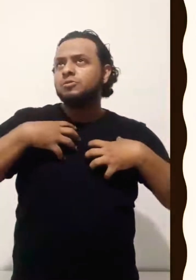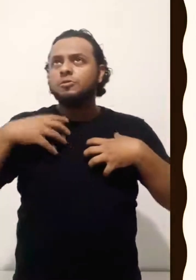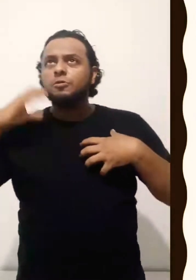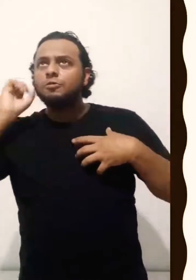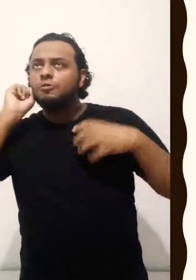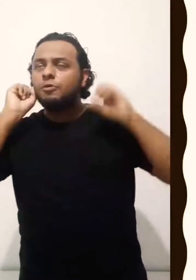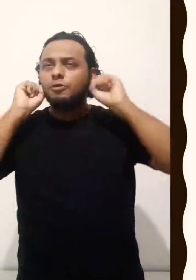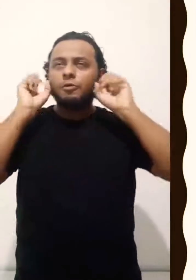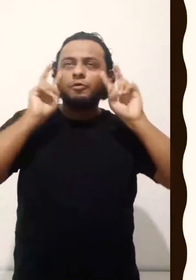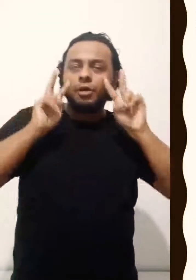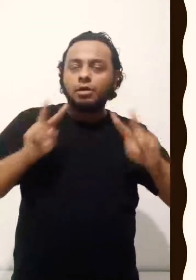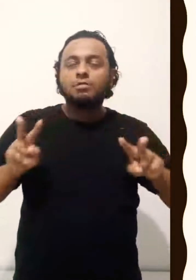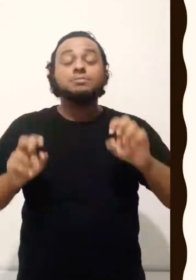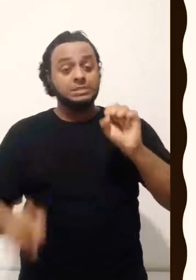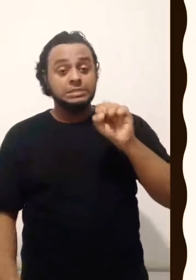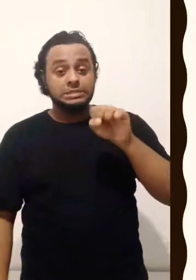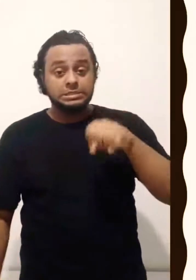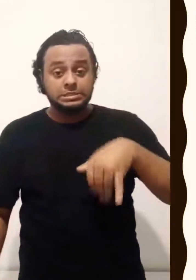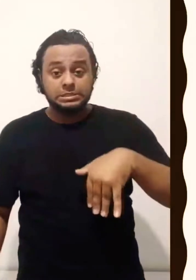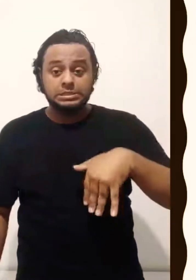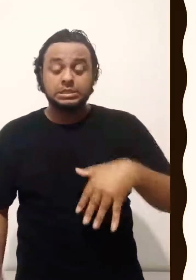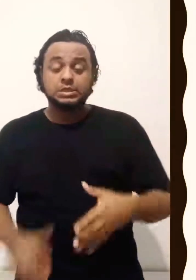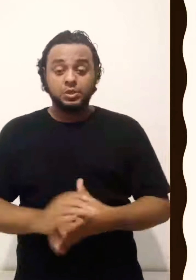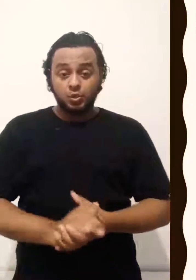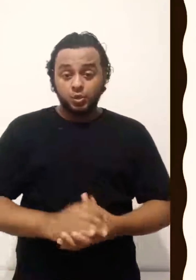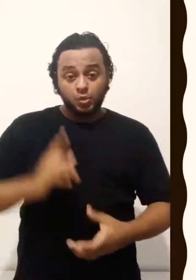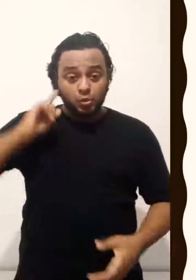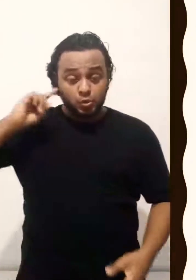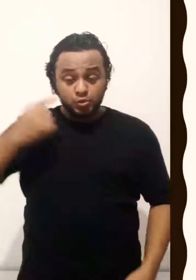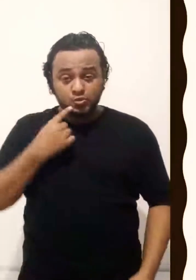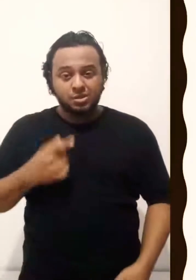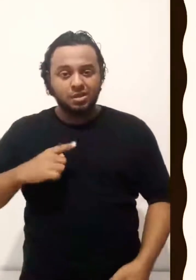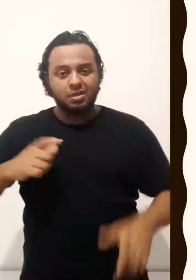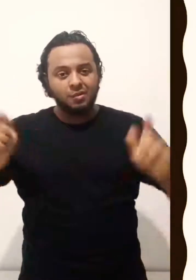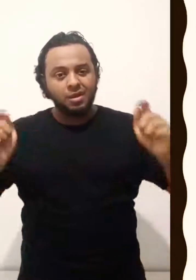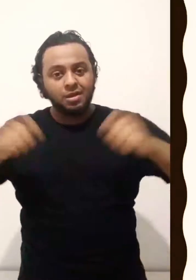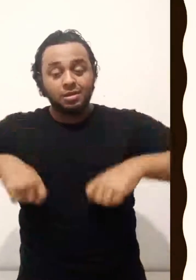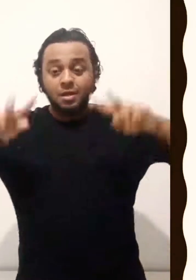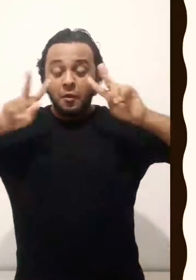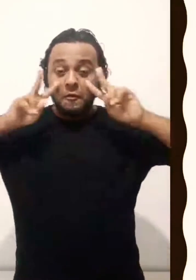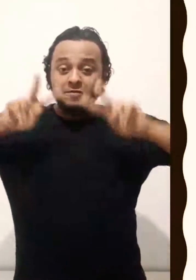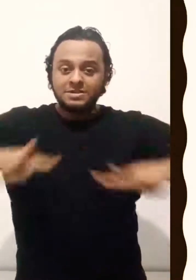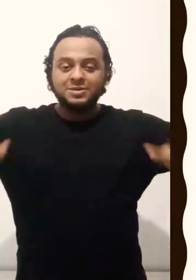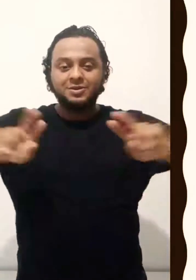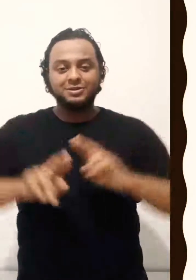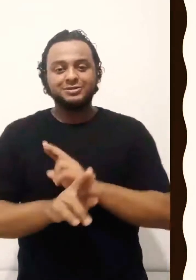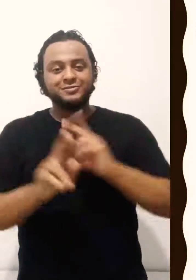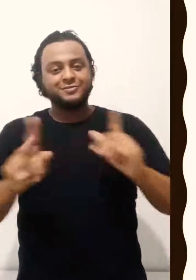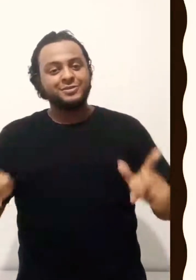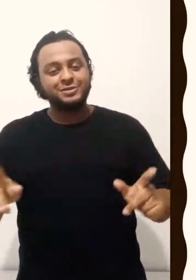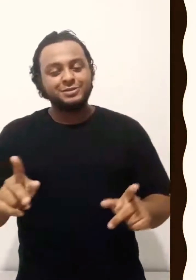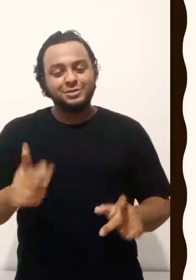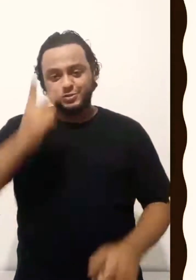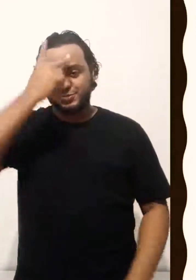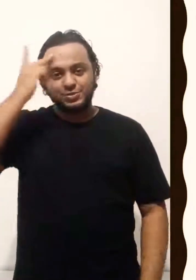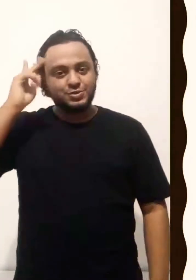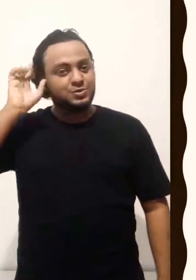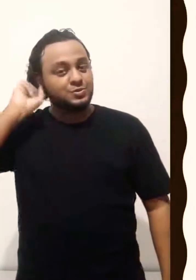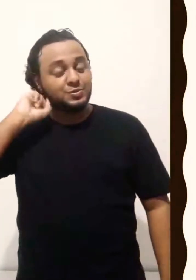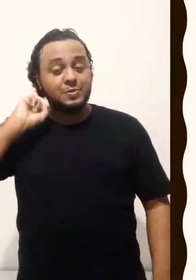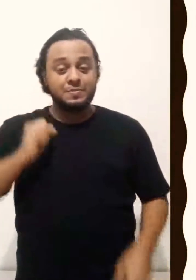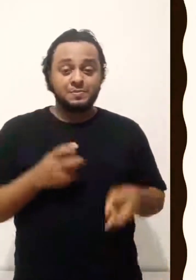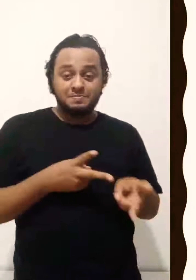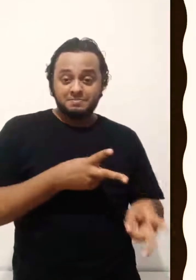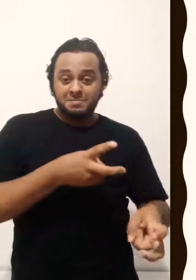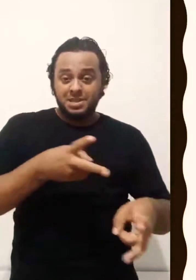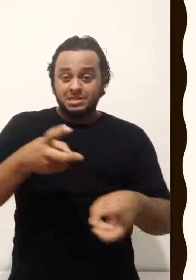Sim, existe. O surdo, ele possui uma capacidade visual que é diferente da dos ouvintes. O